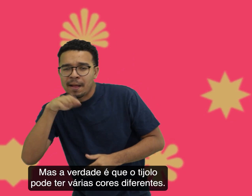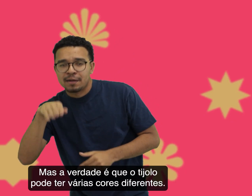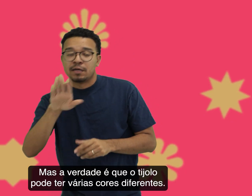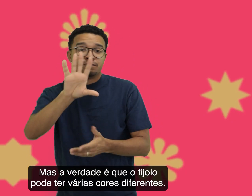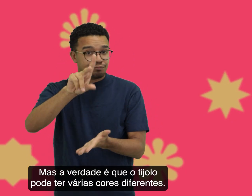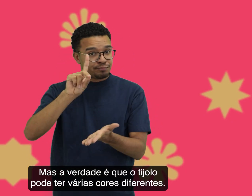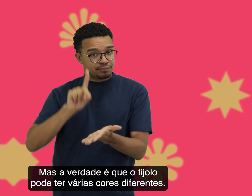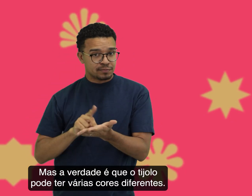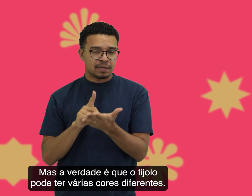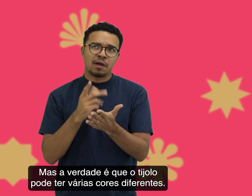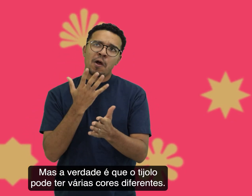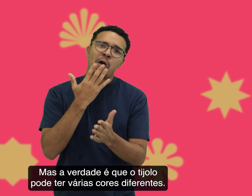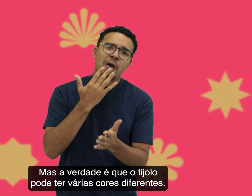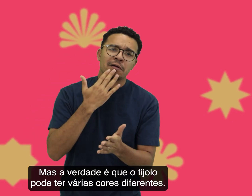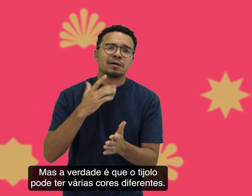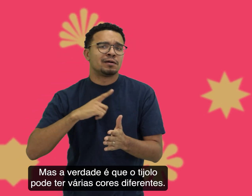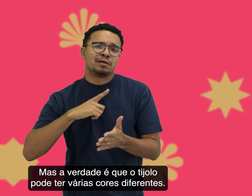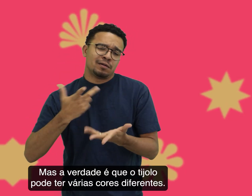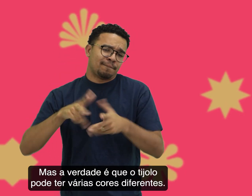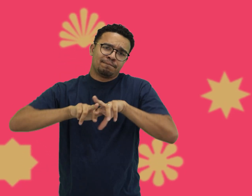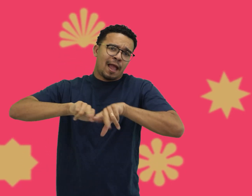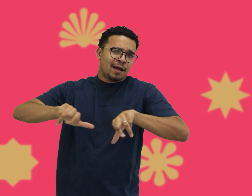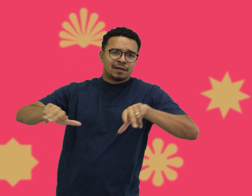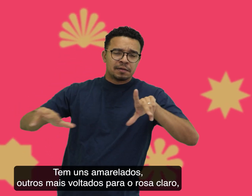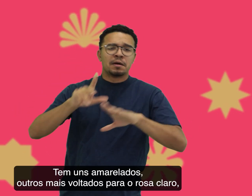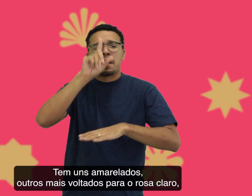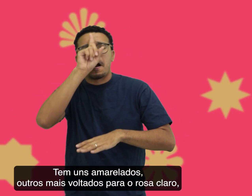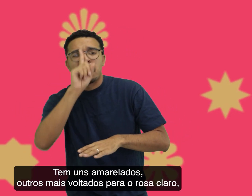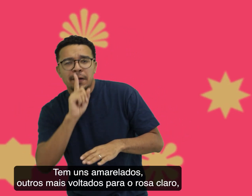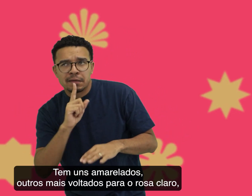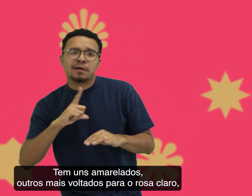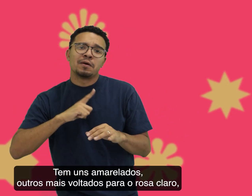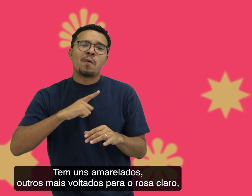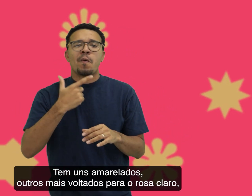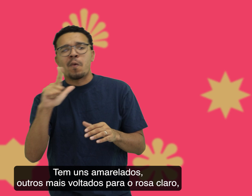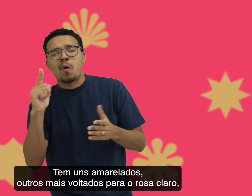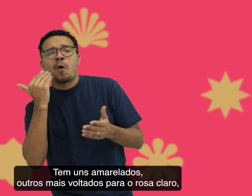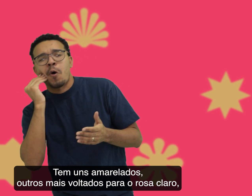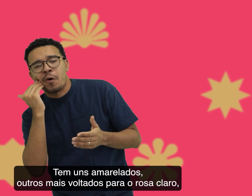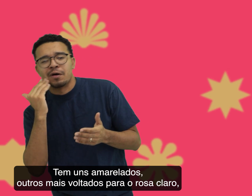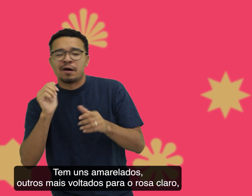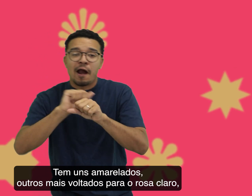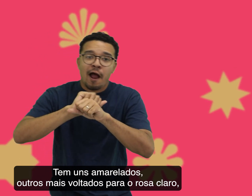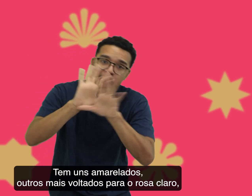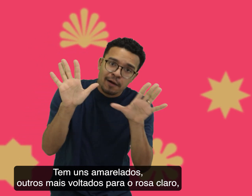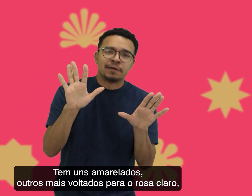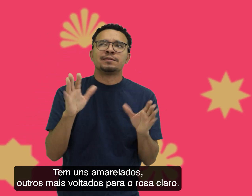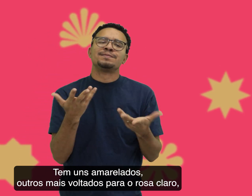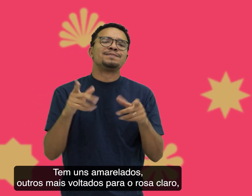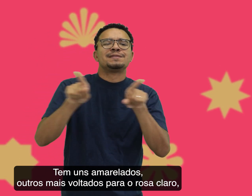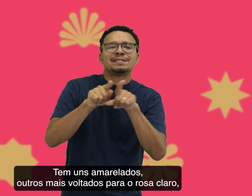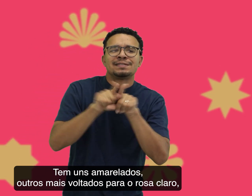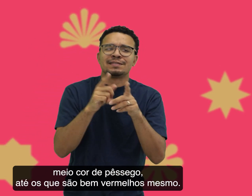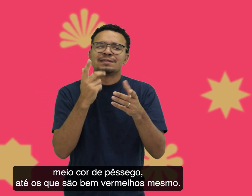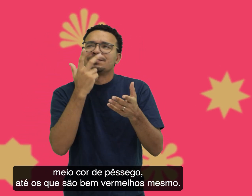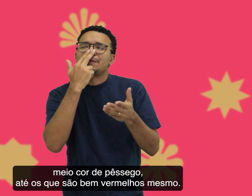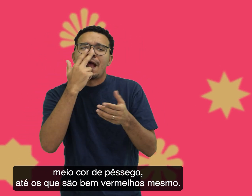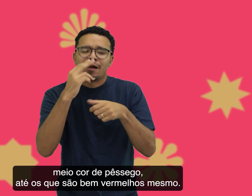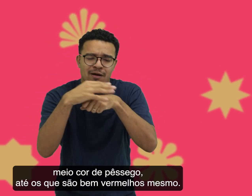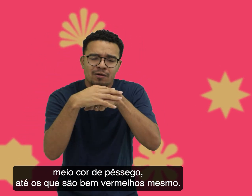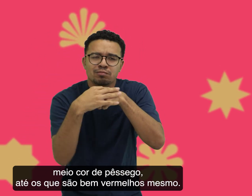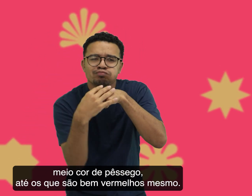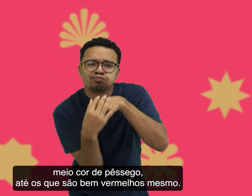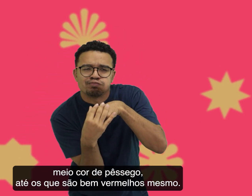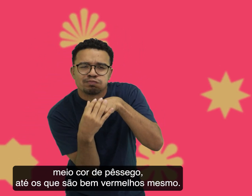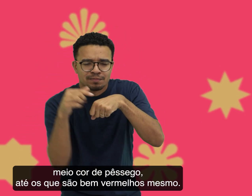Mas a verdade é que o tijolo pode ter várias cores diferentes. Tem uns amarelados, outros mais voltados para o rosa